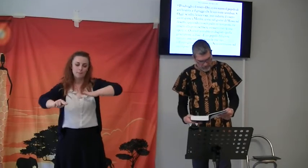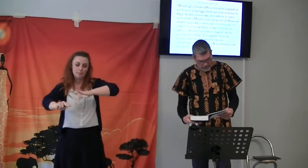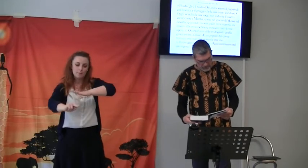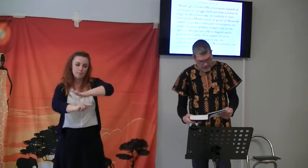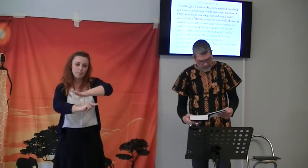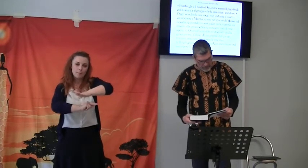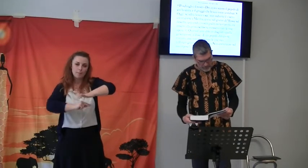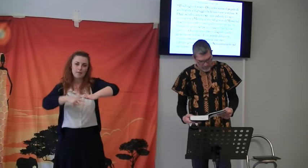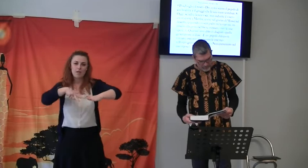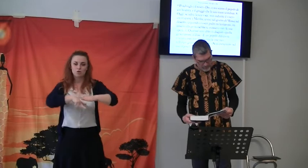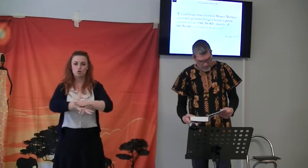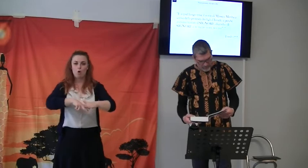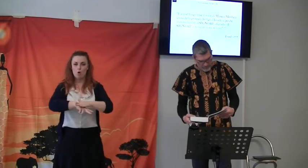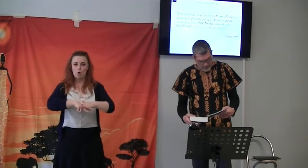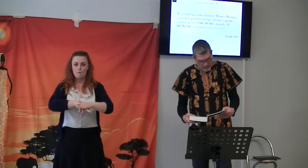È scritto qui che,